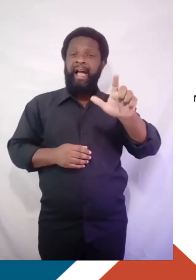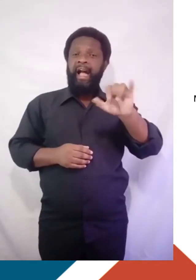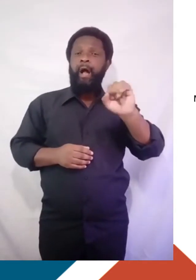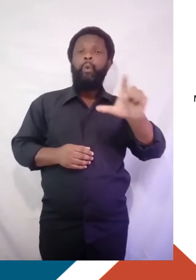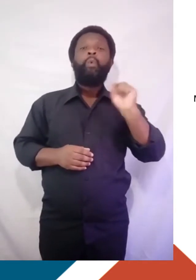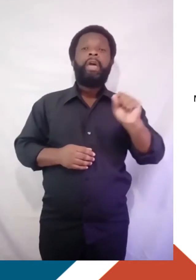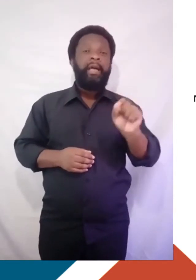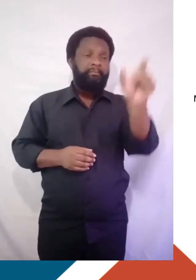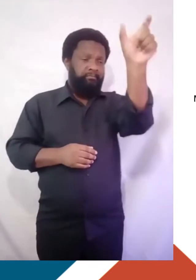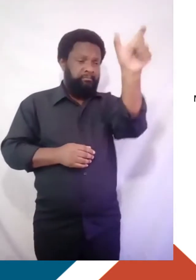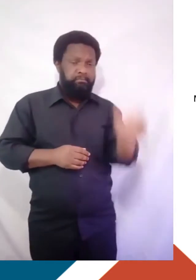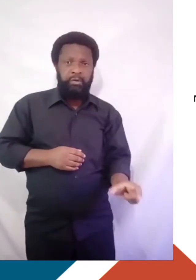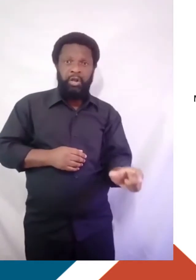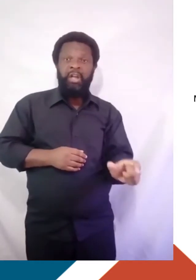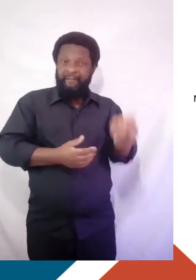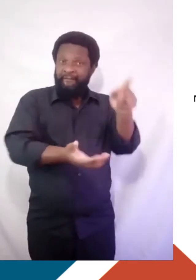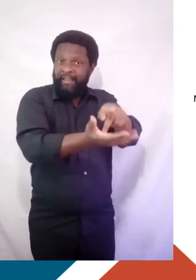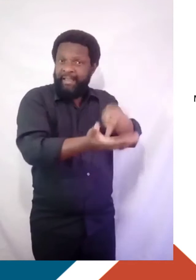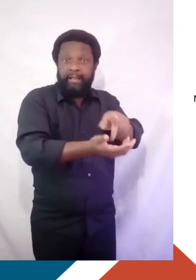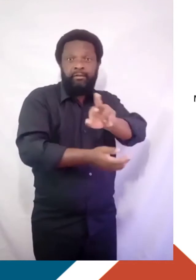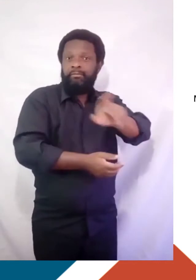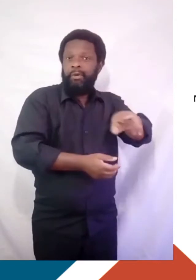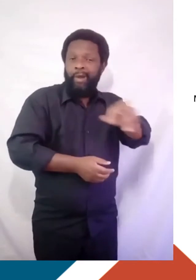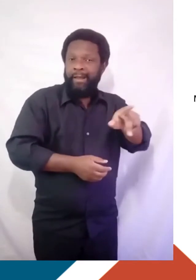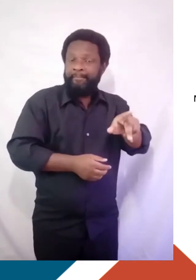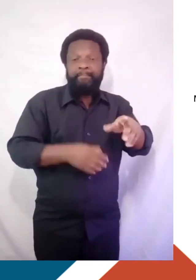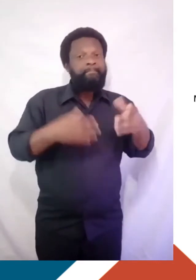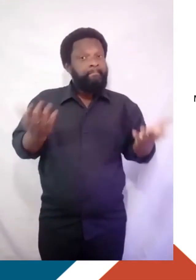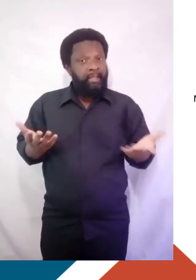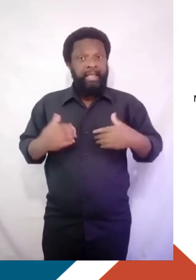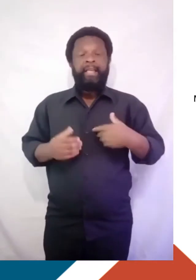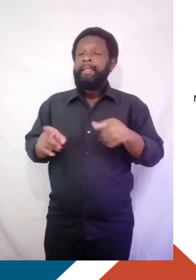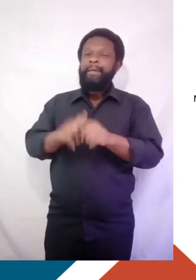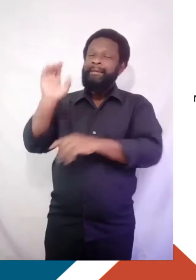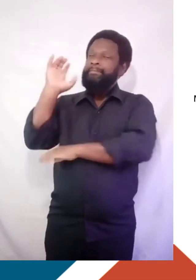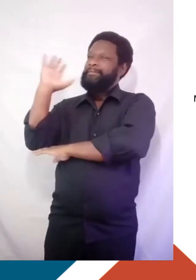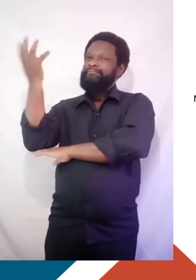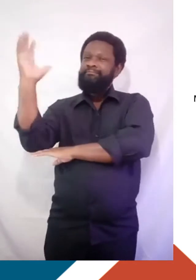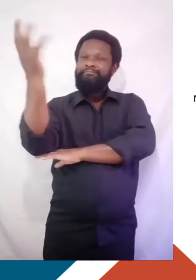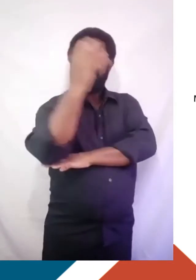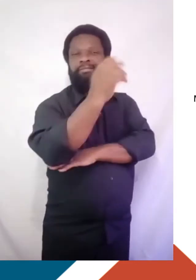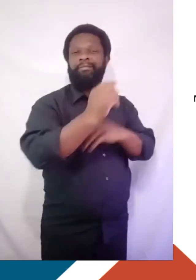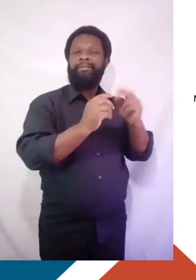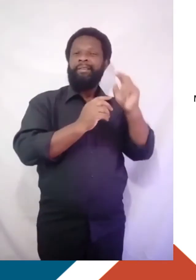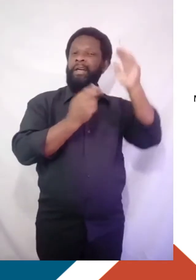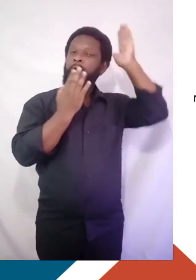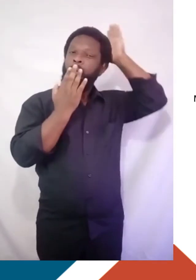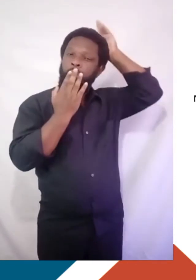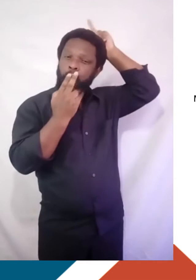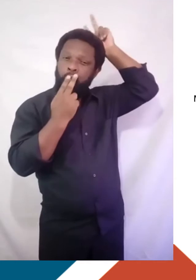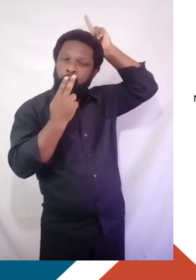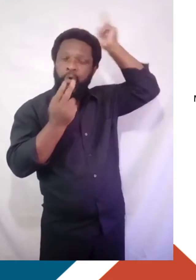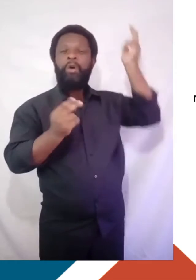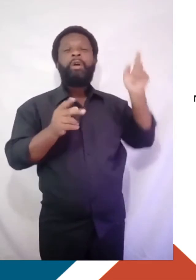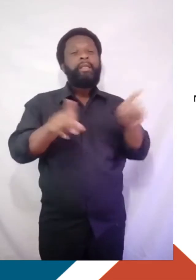a construir uma imagem que não corresponde à realidade. O romantismo brasileiro idealizou a natureza, o índio, o herói e também